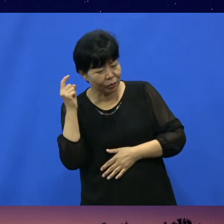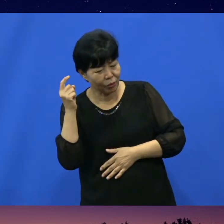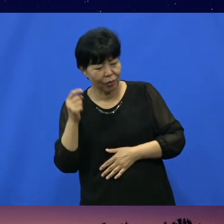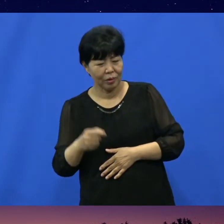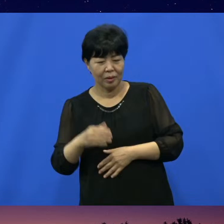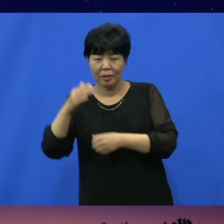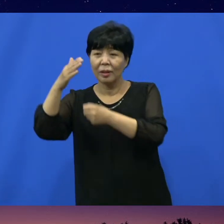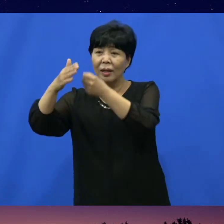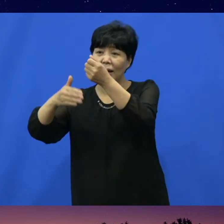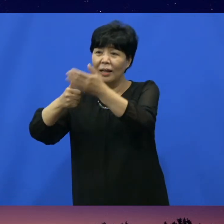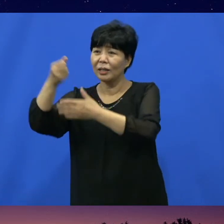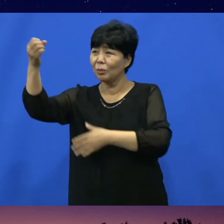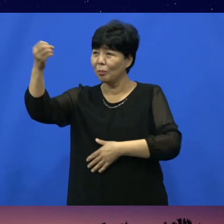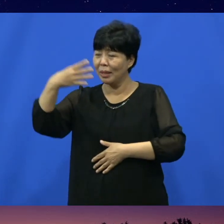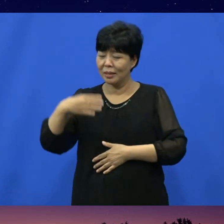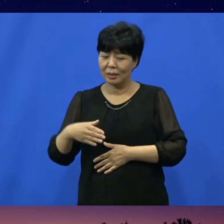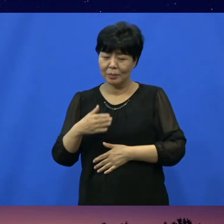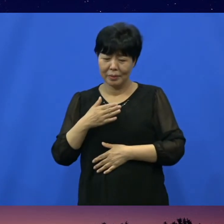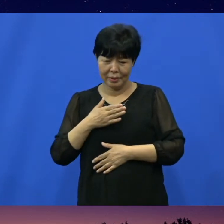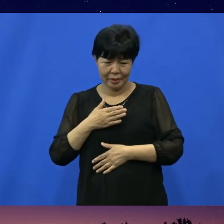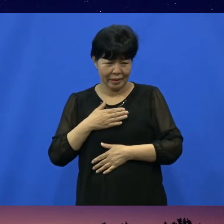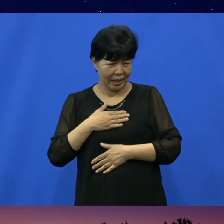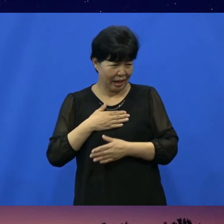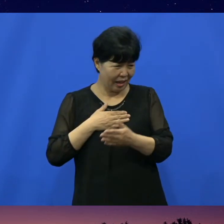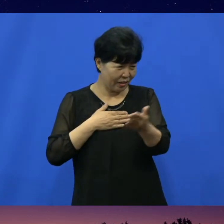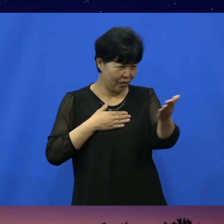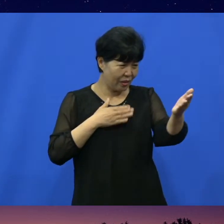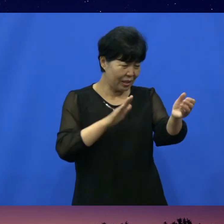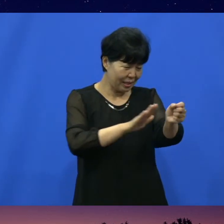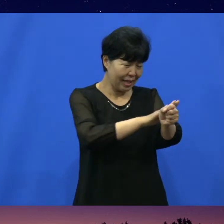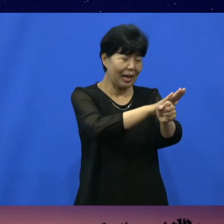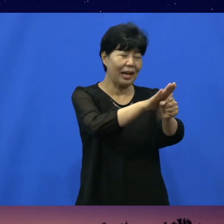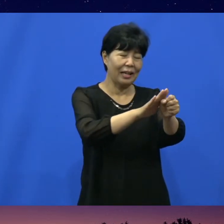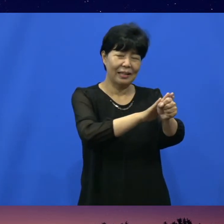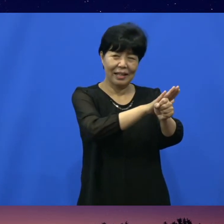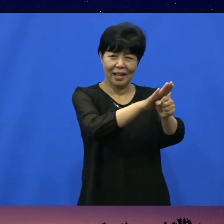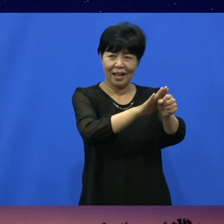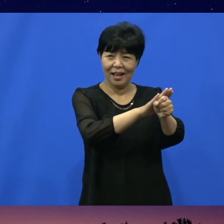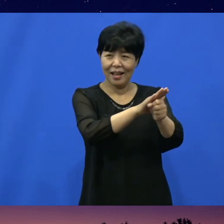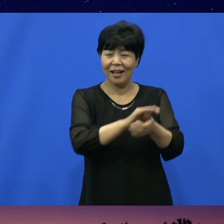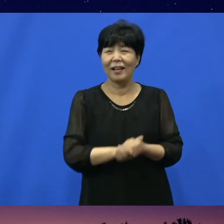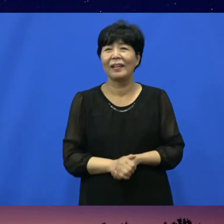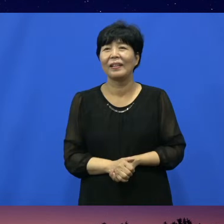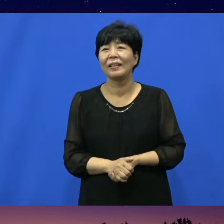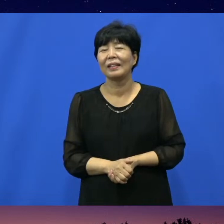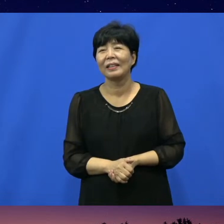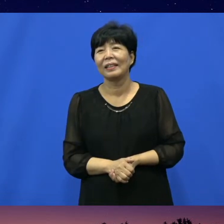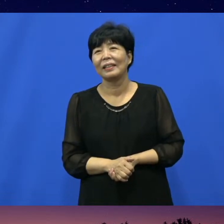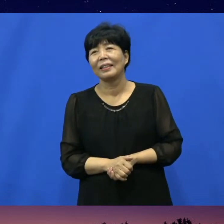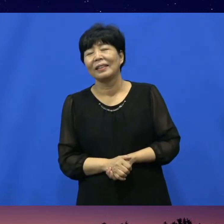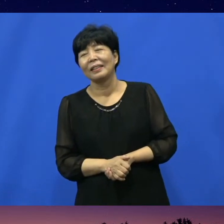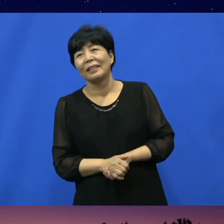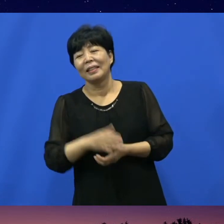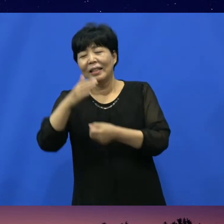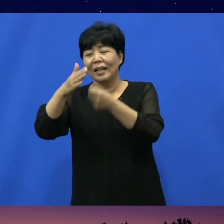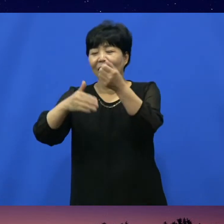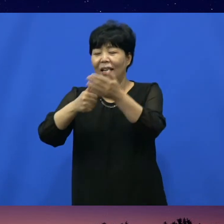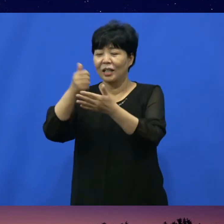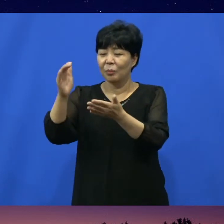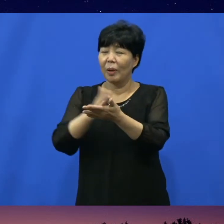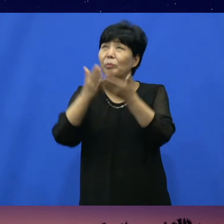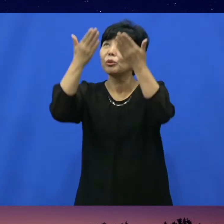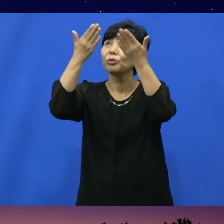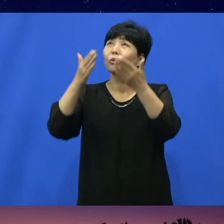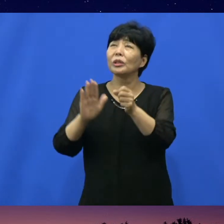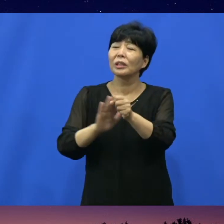너를 사랑한다는 거예요. 여러분 예배가 뭐예요? 찬양이 뭐예요? 우리의 사랑에 하나님이 우리에게 베풀어 주신 그 사랑에